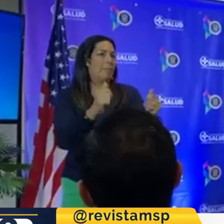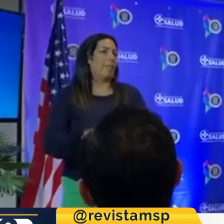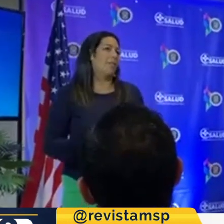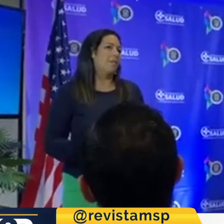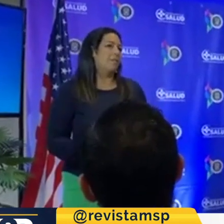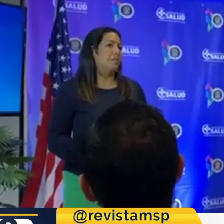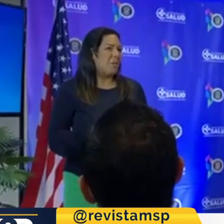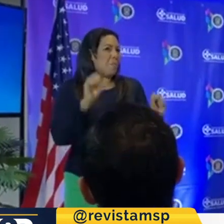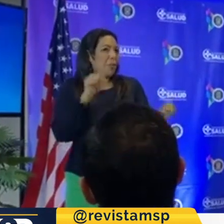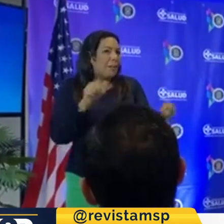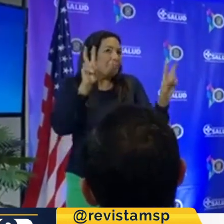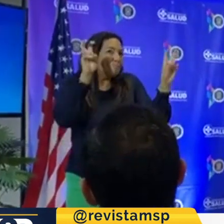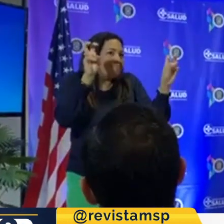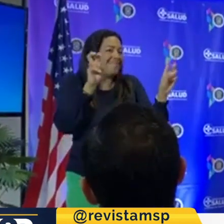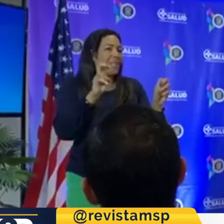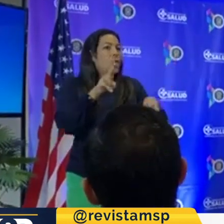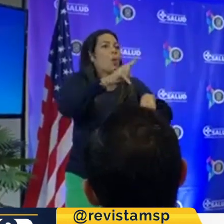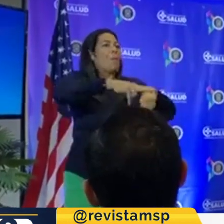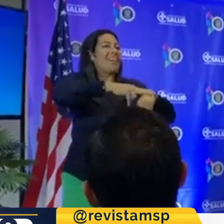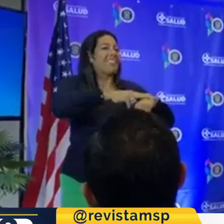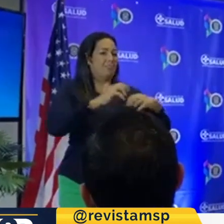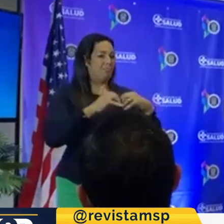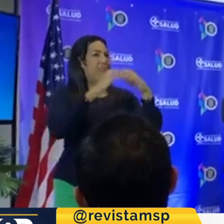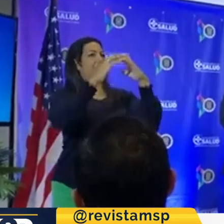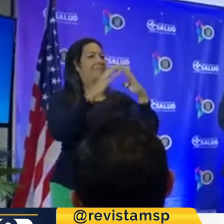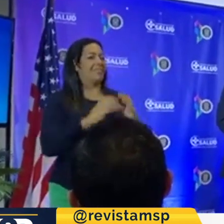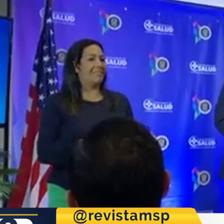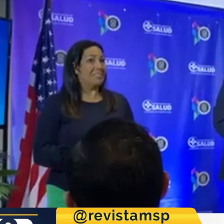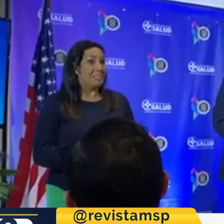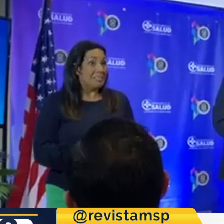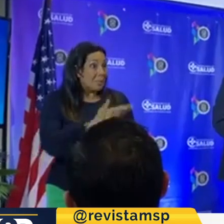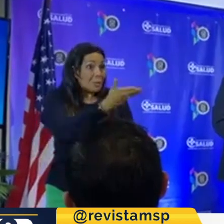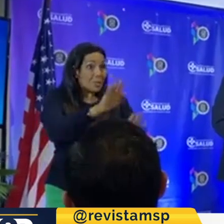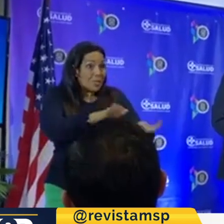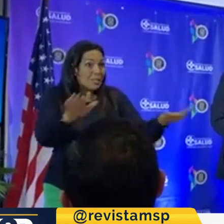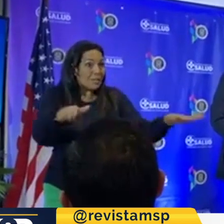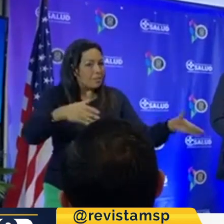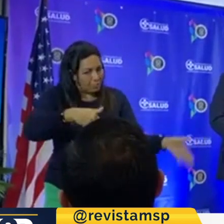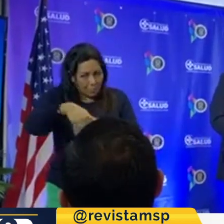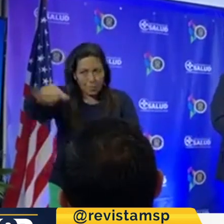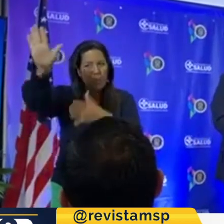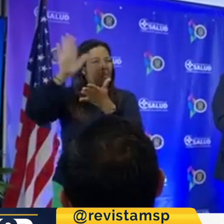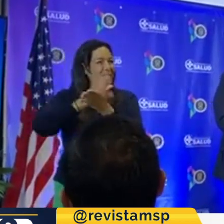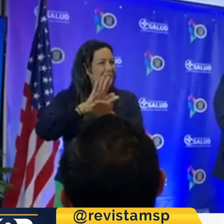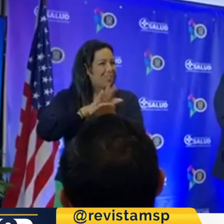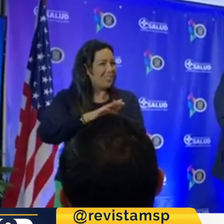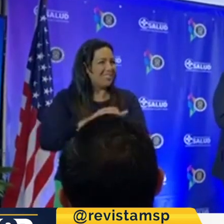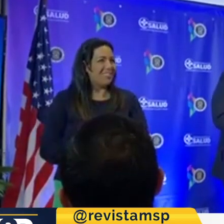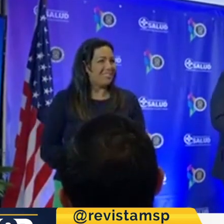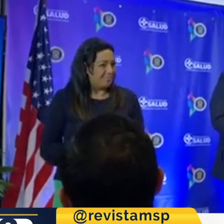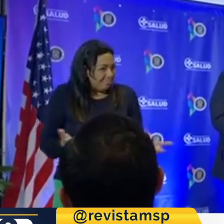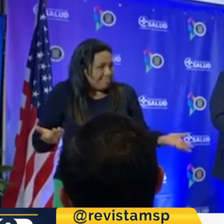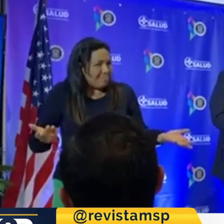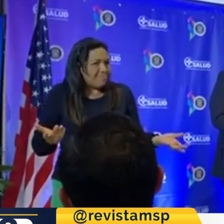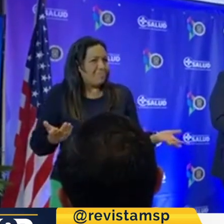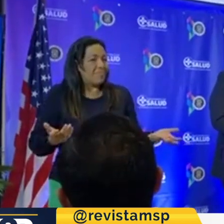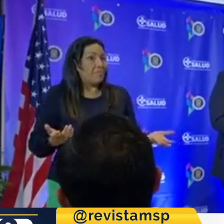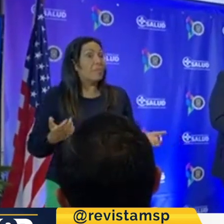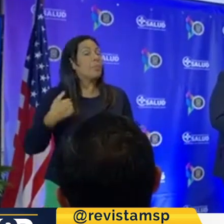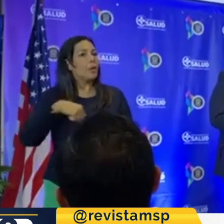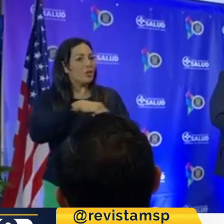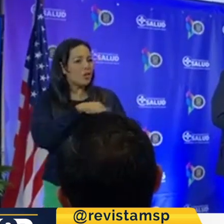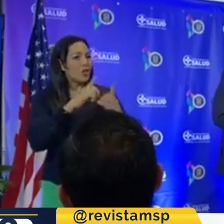a la normalidad, que es lo que todos queremos, que nuestros hijos vayan a las escuelas. O sea, y bajo eso nosotros tenemos, el Departamento de